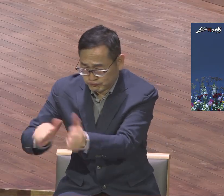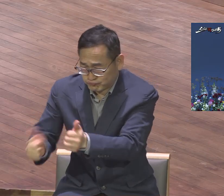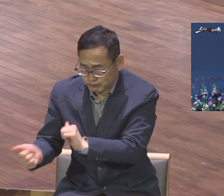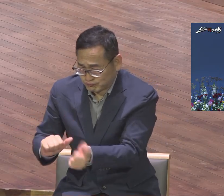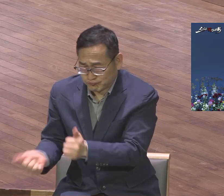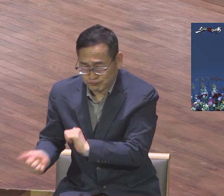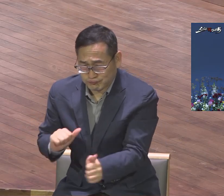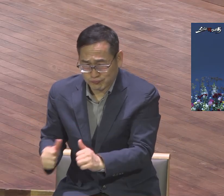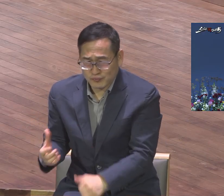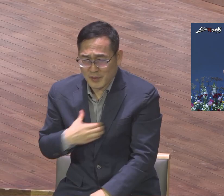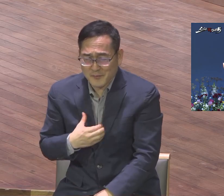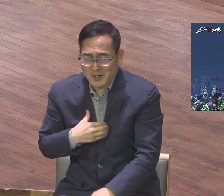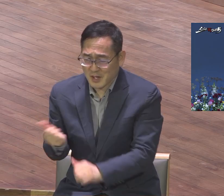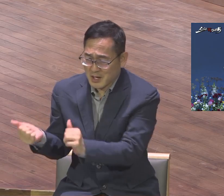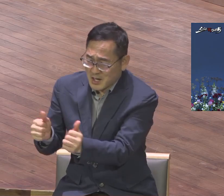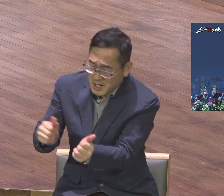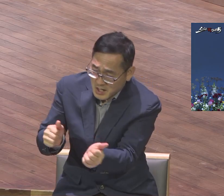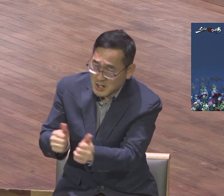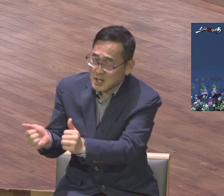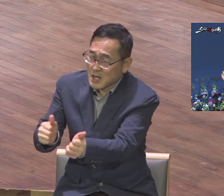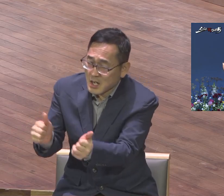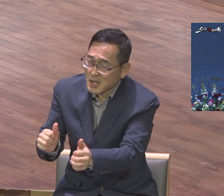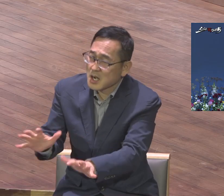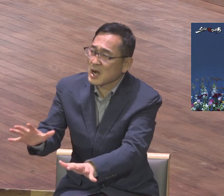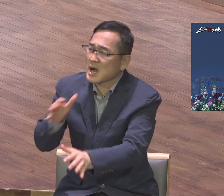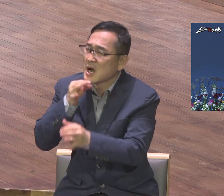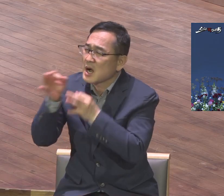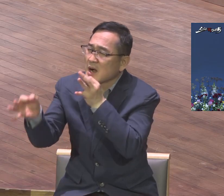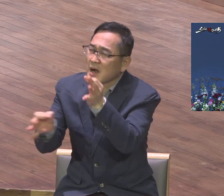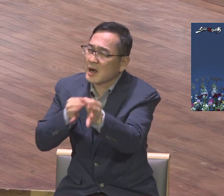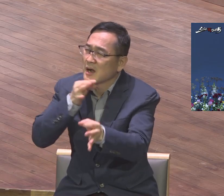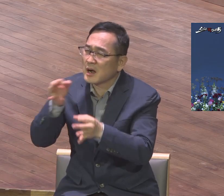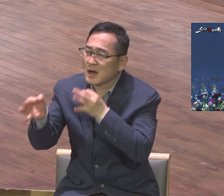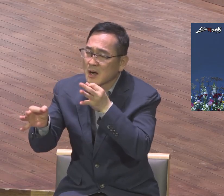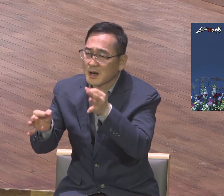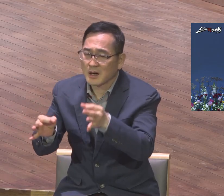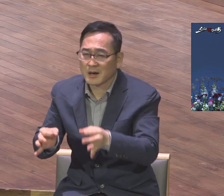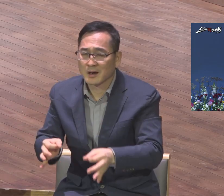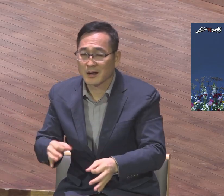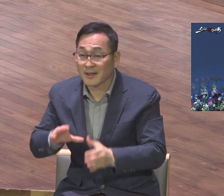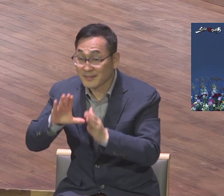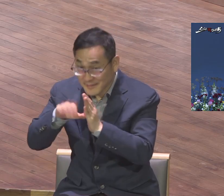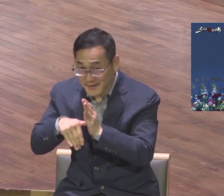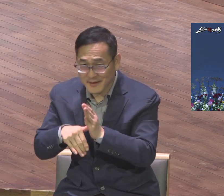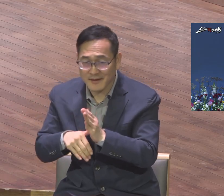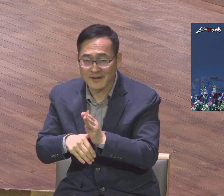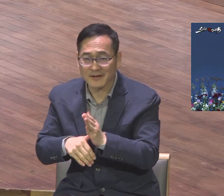광야에 불뱀에 물려가지고 막 죽어가고 아우성을 치는 이런 상황 속에서